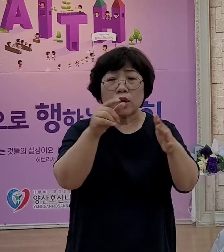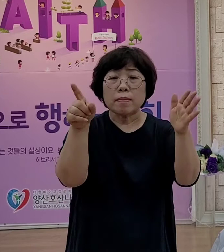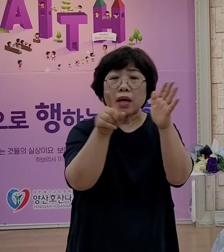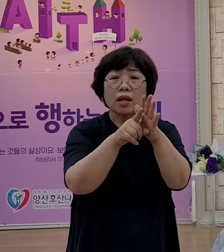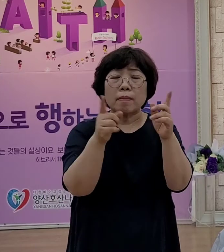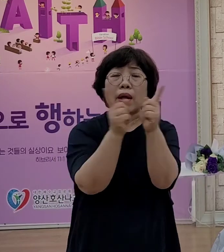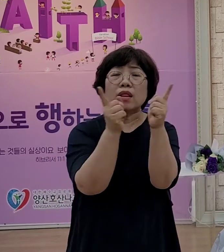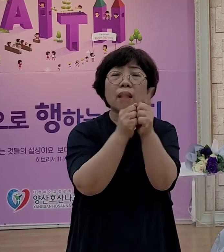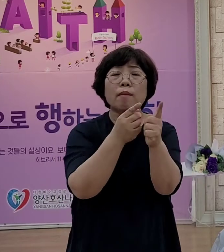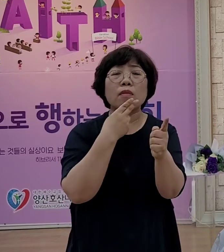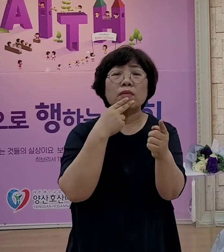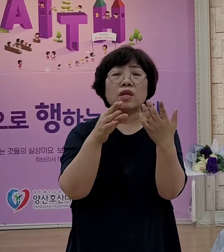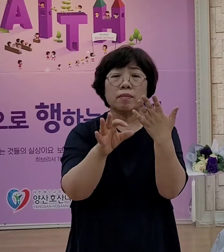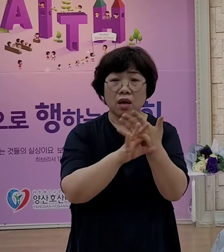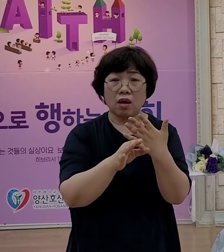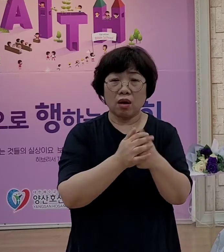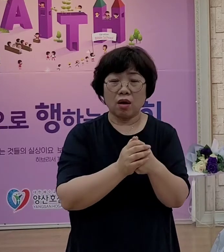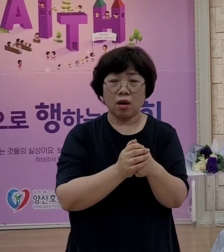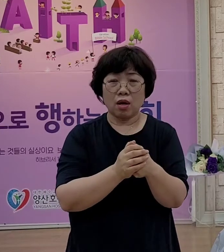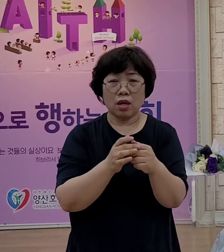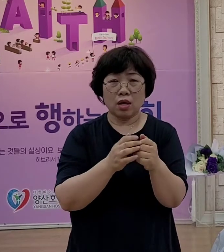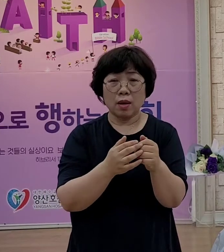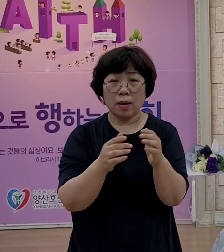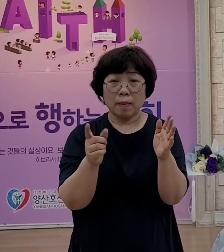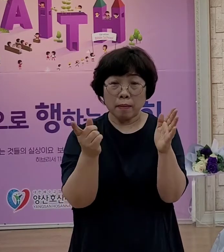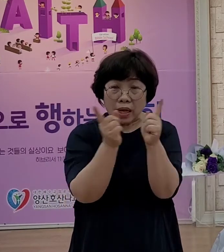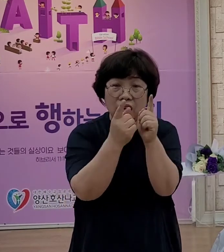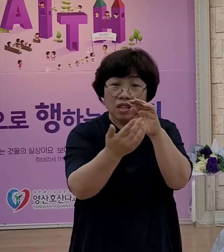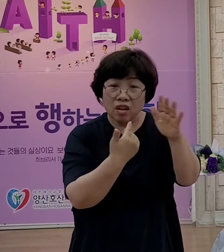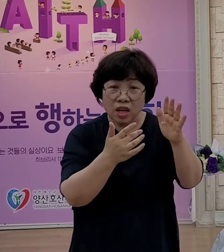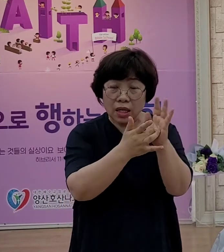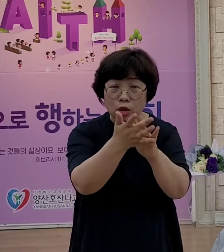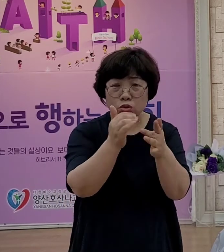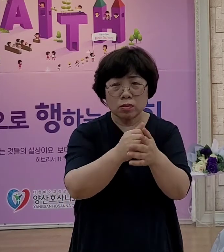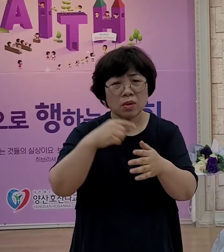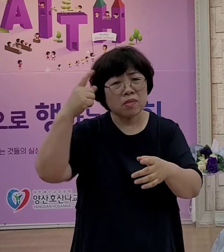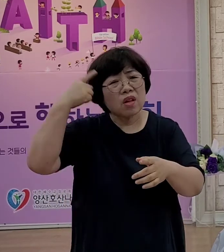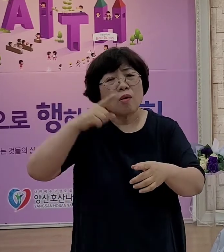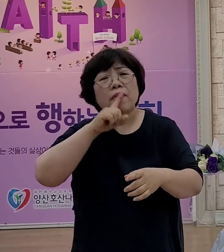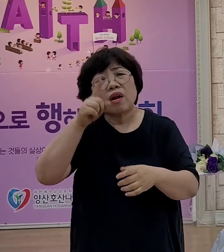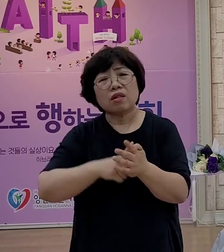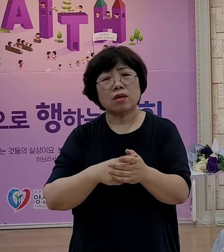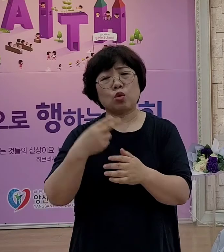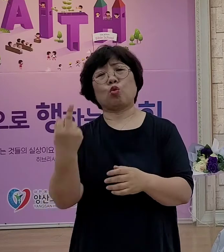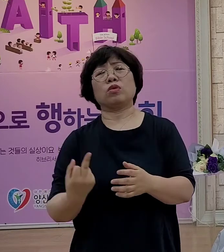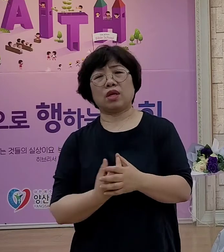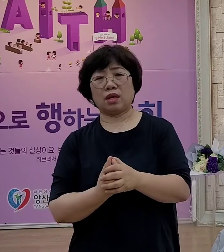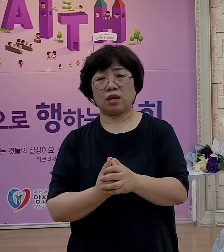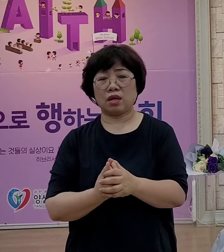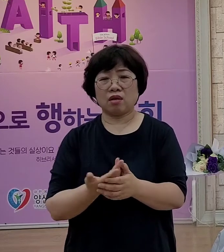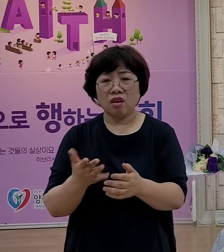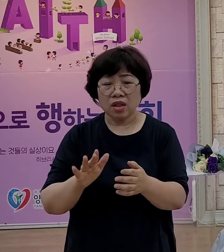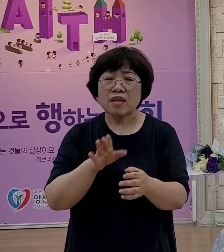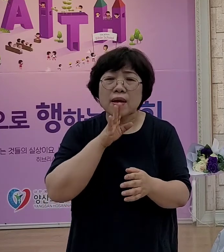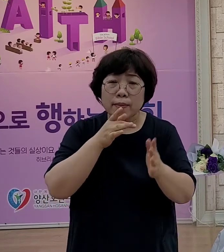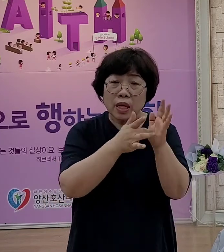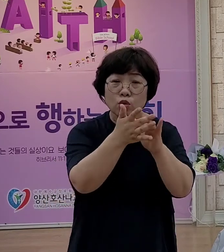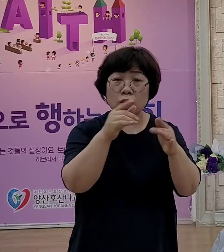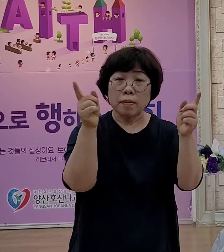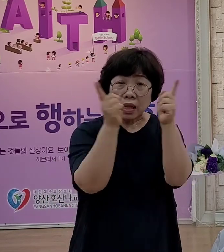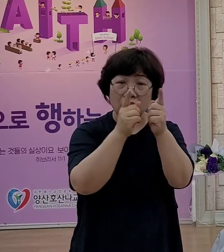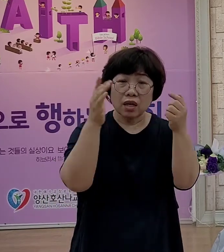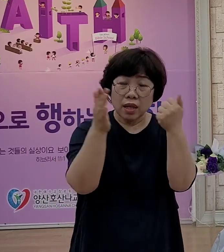자라고 취급했던 동생이었어요. 그가 진짜 부활하신 주님을 만나고 난 다음에 그 인생이 바뀌었단 말이에요. 믿음이